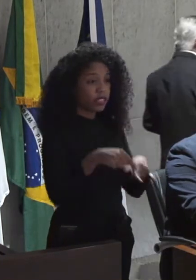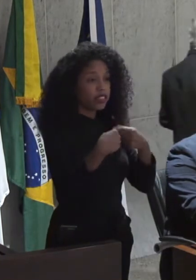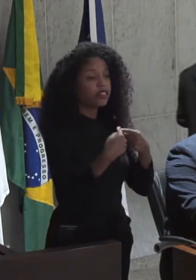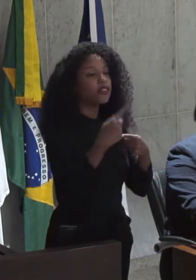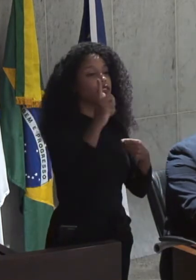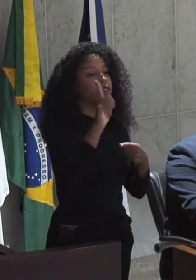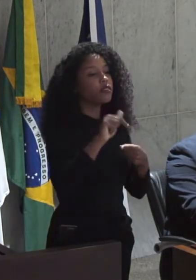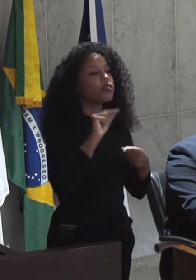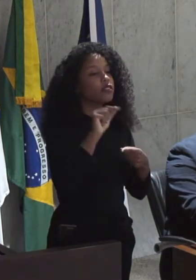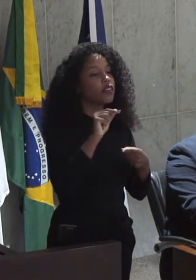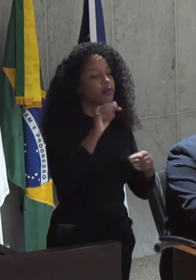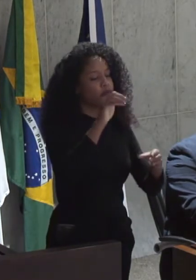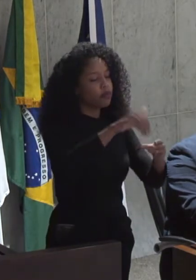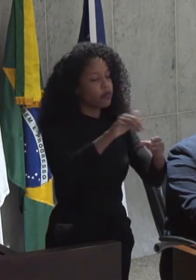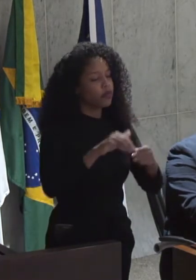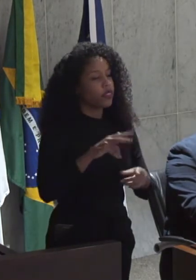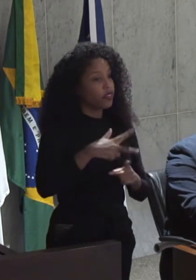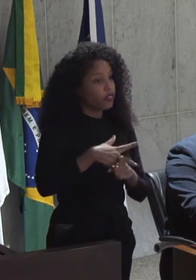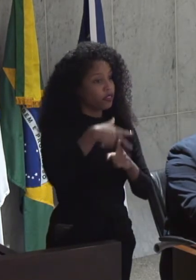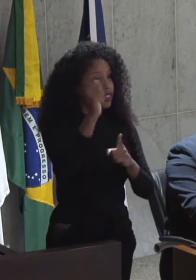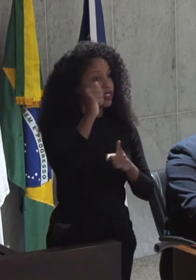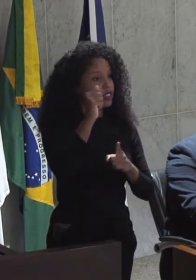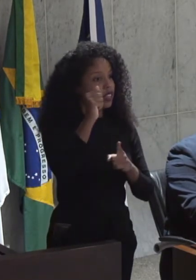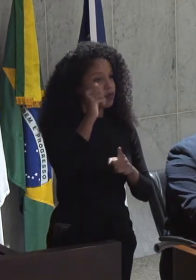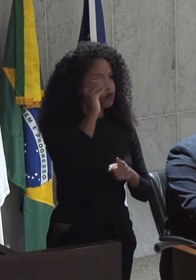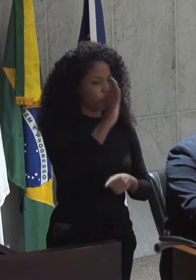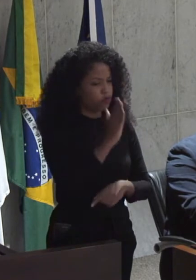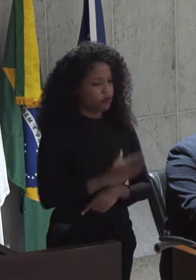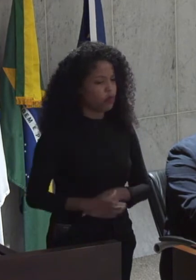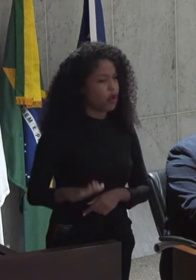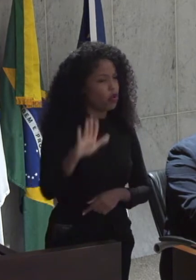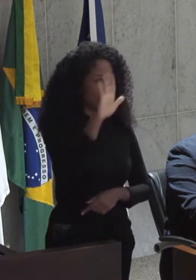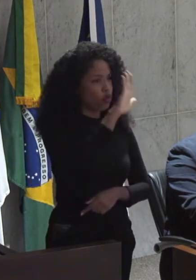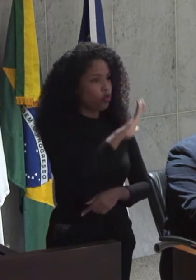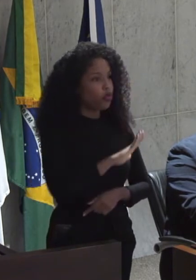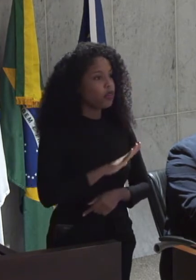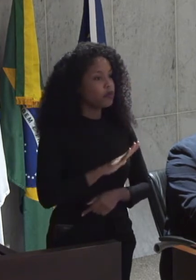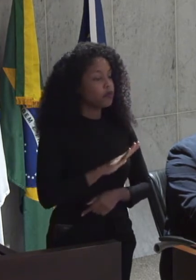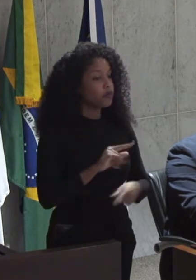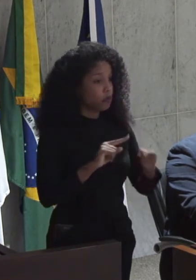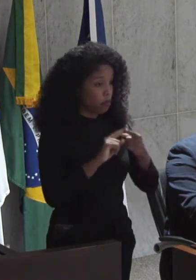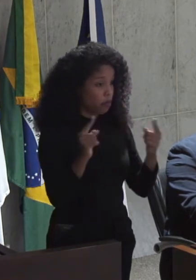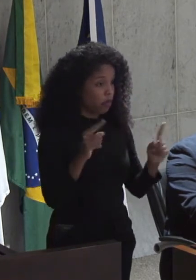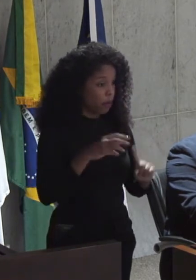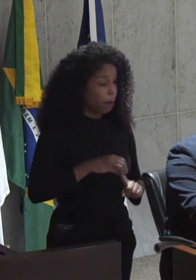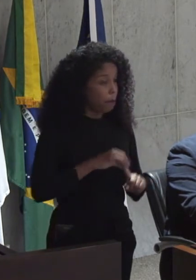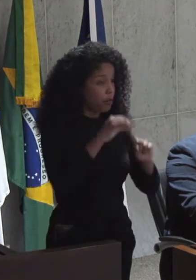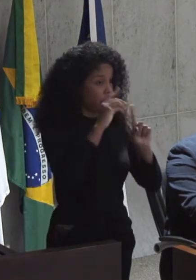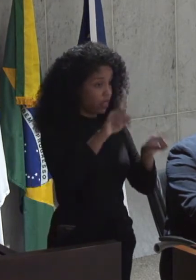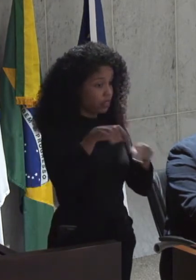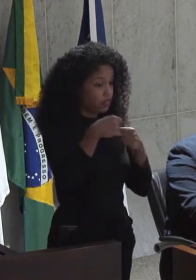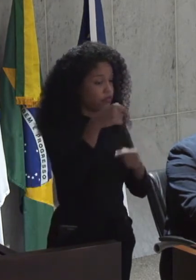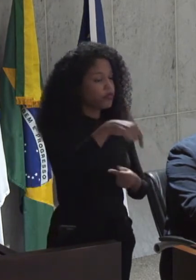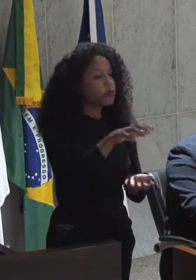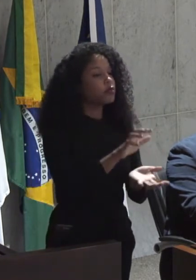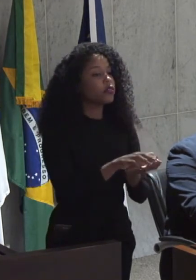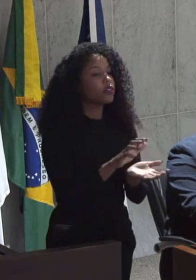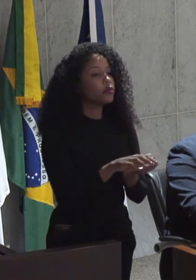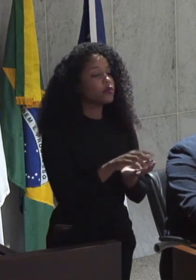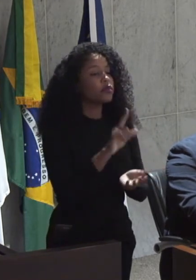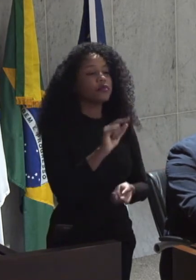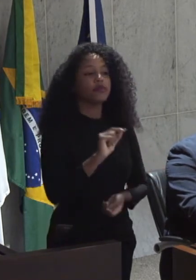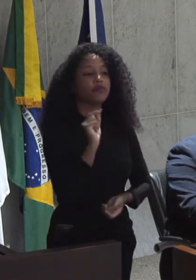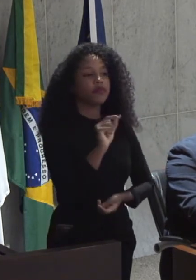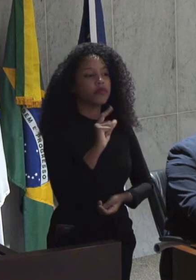ganhar essa eleição em todo o Brasil. Mas o nosso grande desafio aqui em Pernambuco é